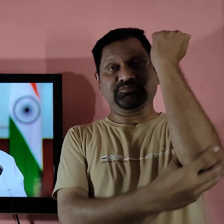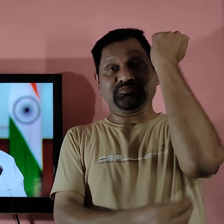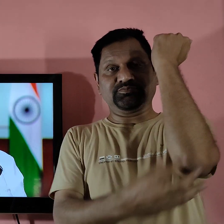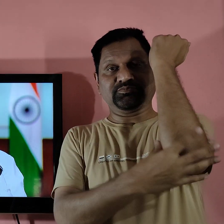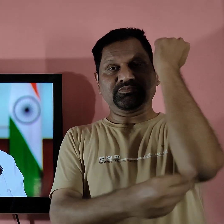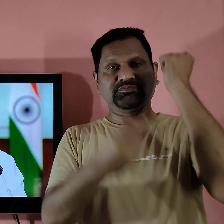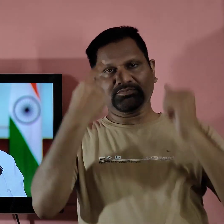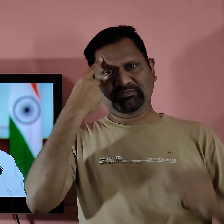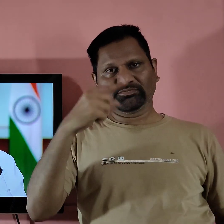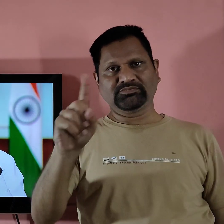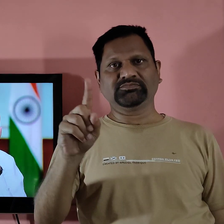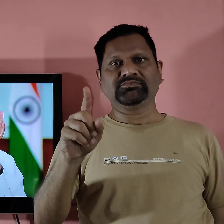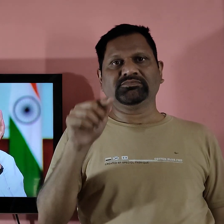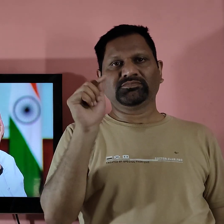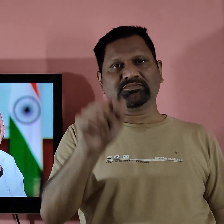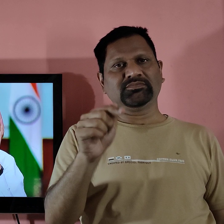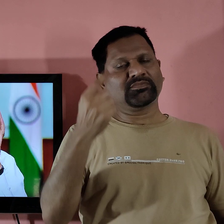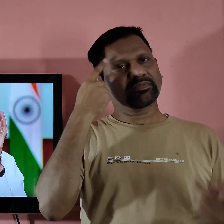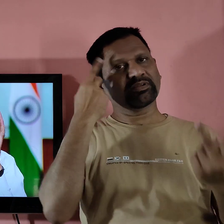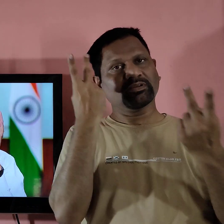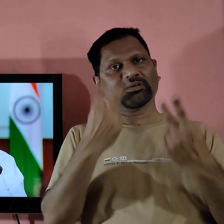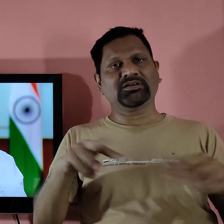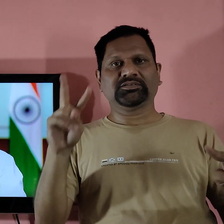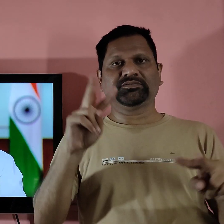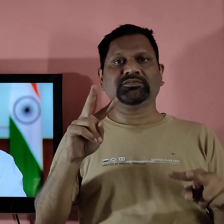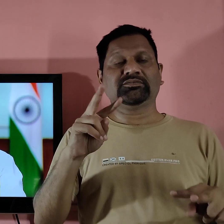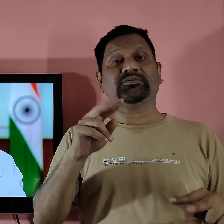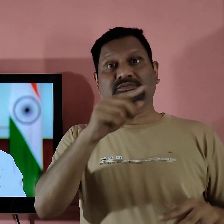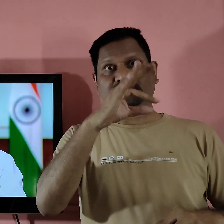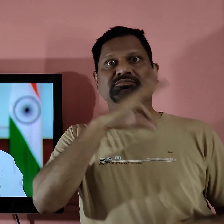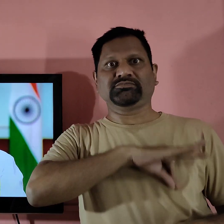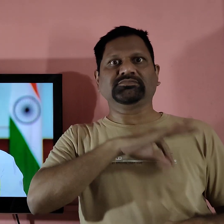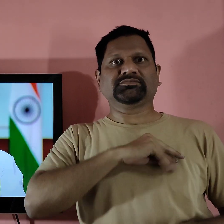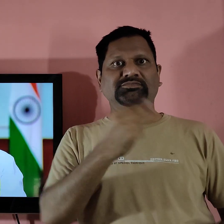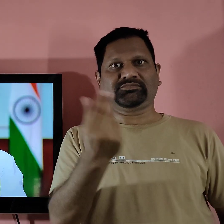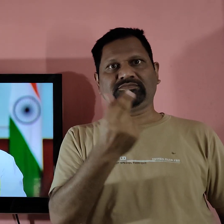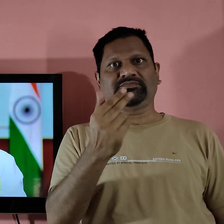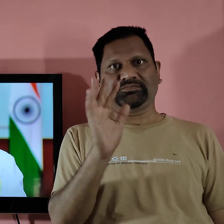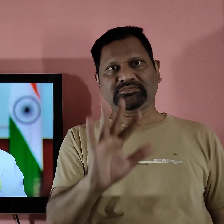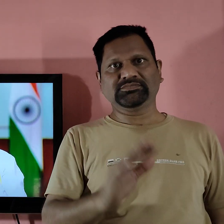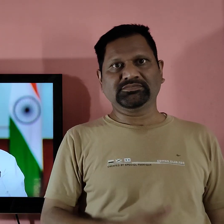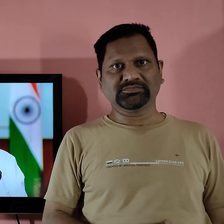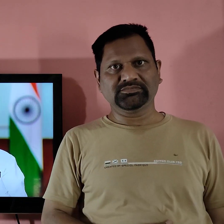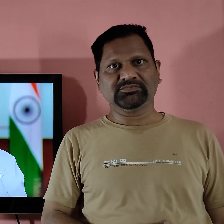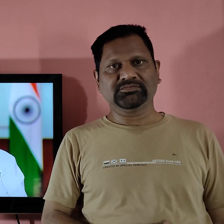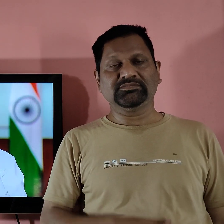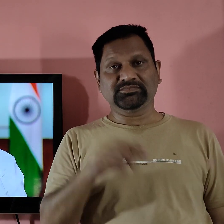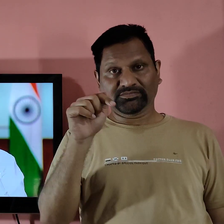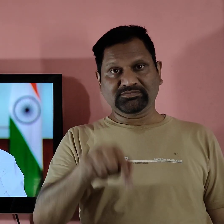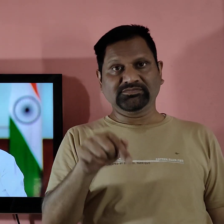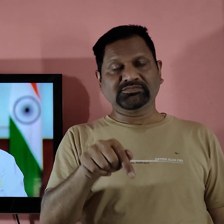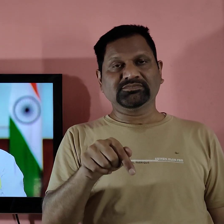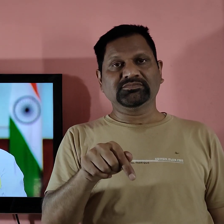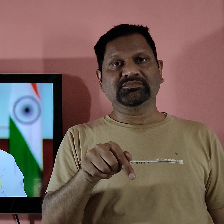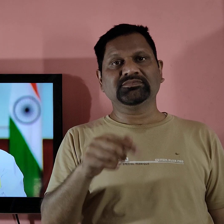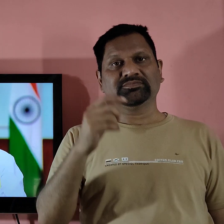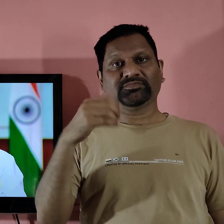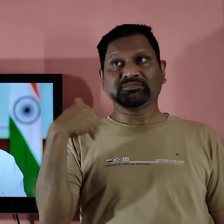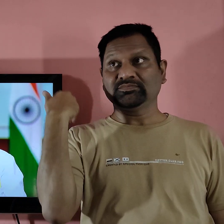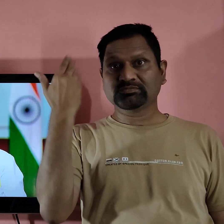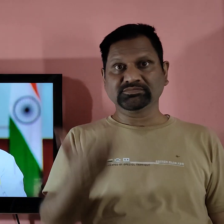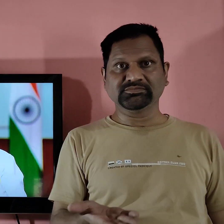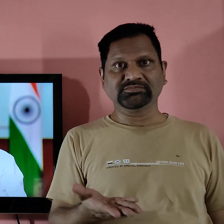लिए बहुत बड़ी राहत बनकर उभरी है। इसके तहत अब